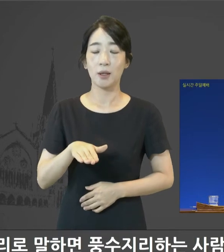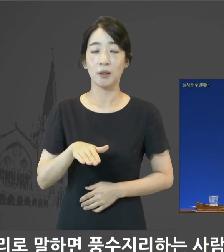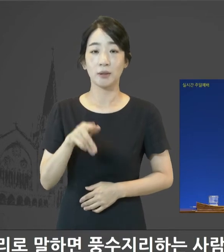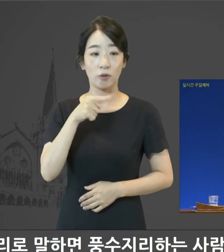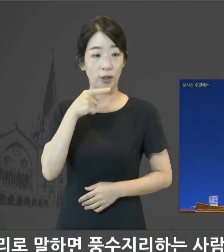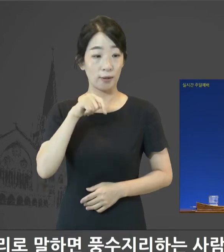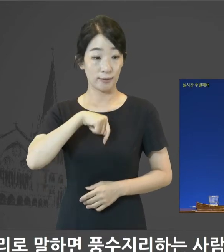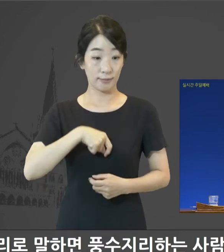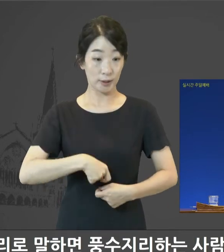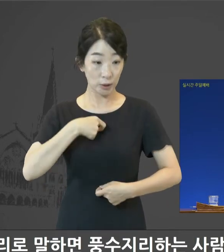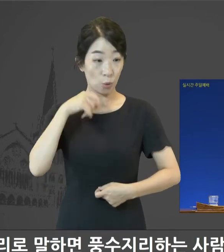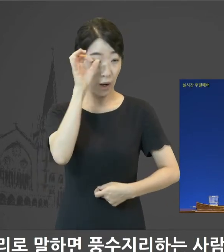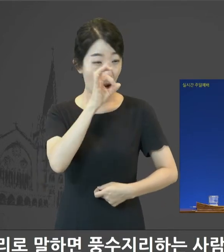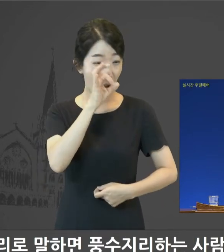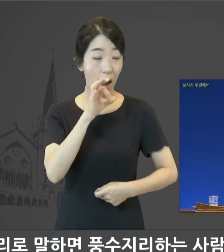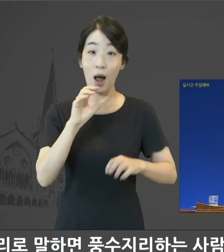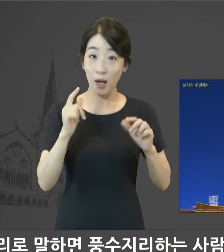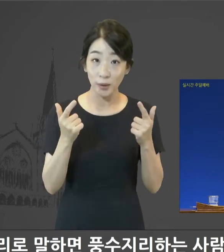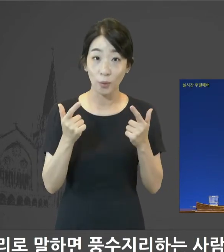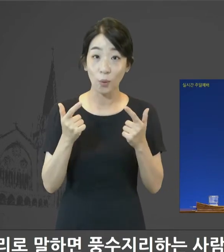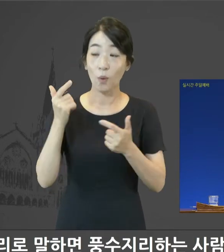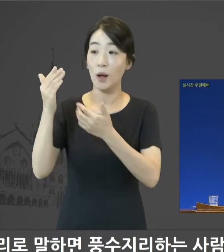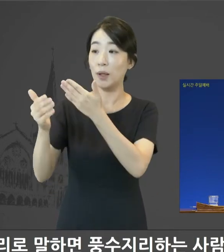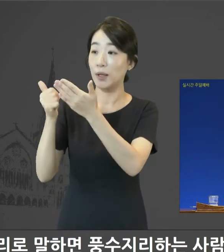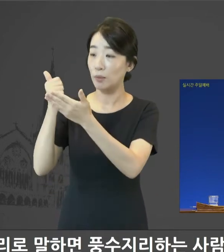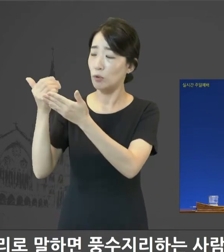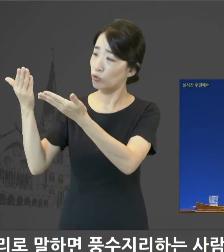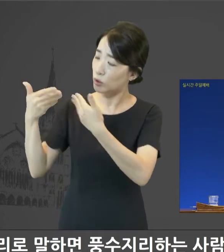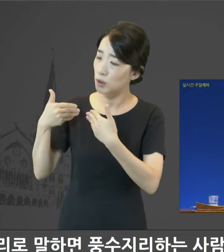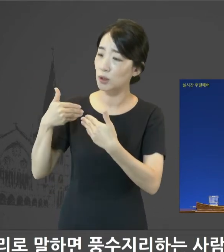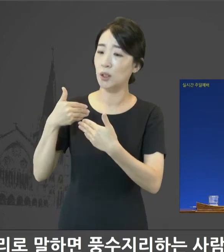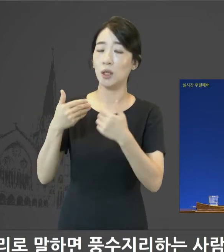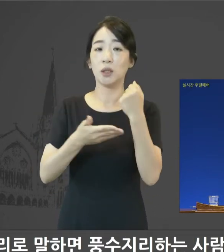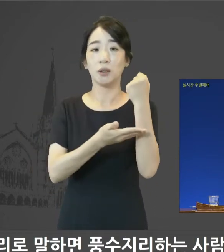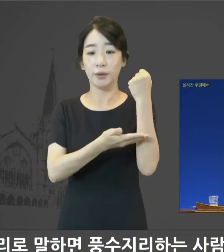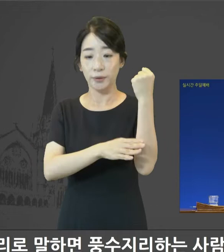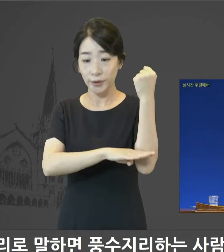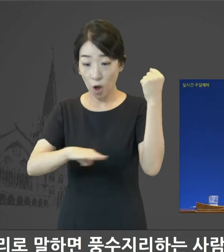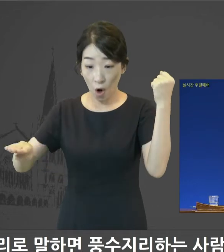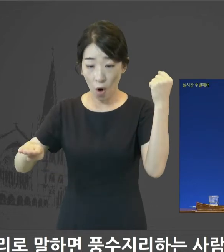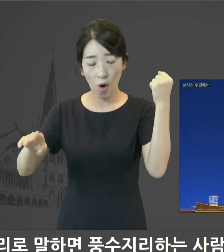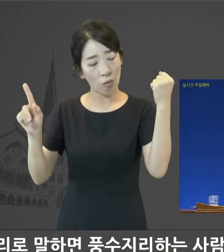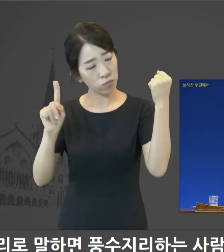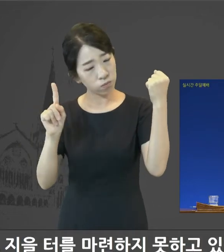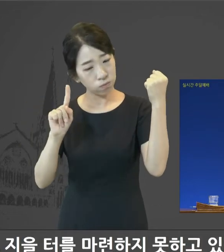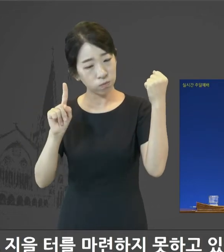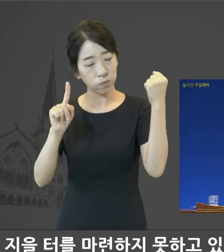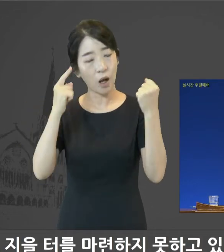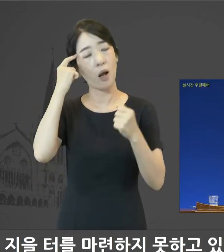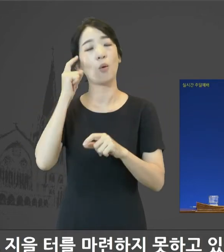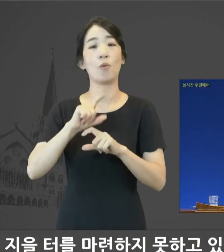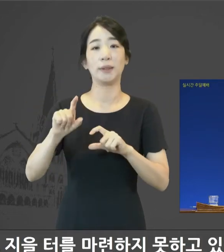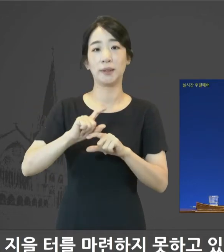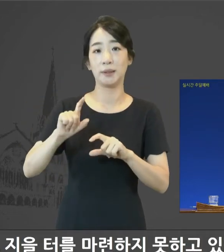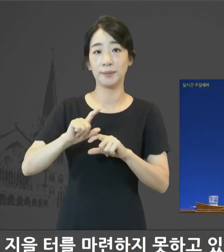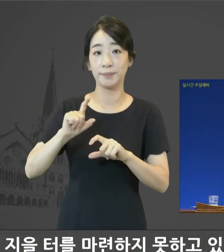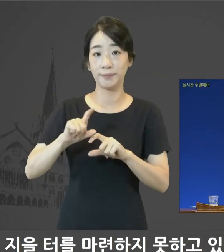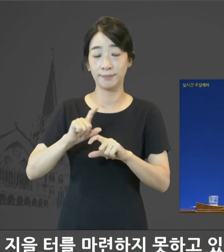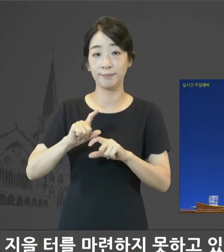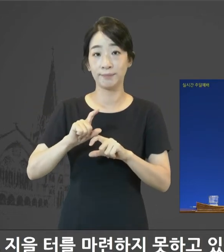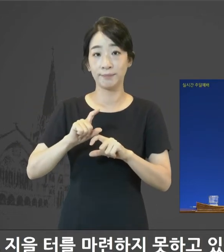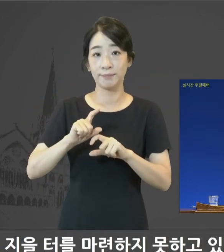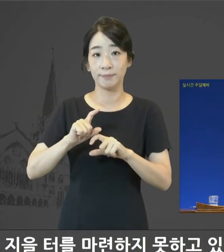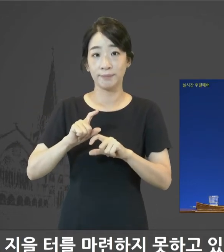그 지을 터를 마련하지 못하고 있었습니다. 이때 어떤 일이 생기냐면 다윗 인생에